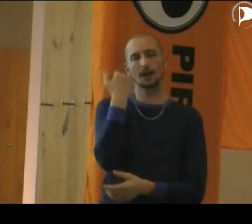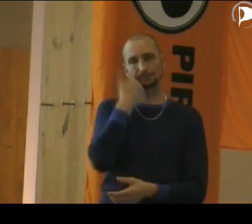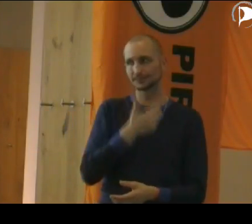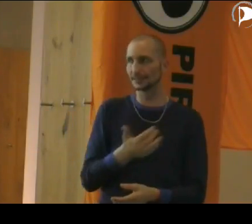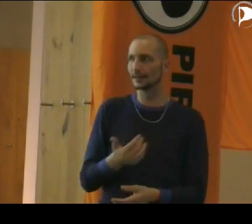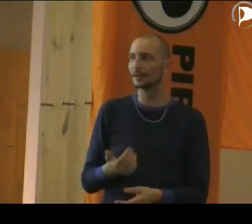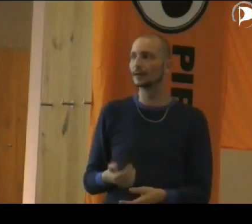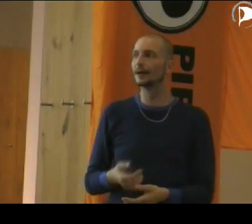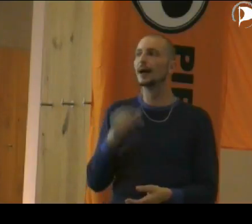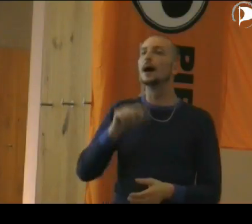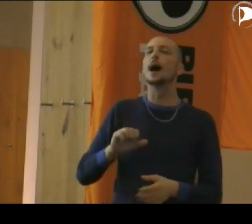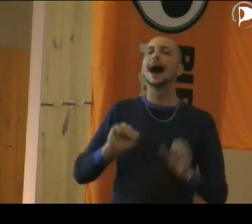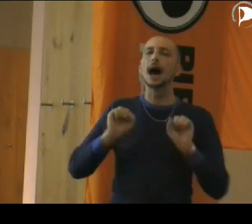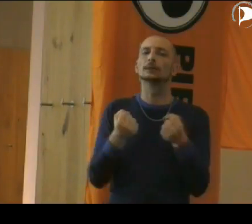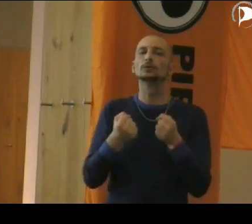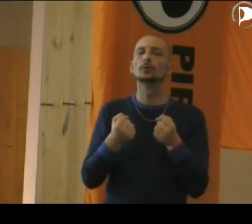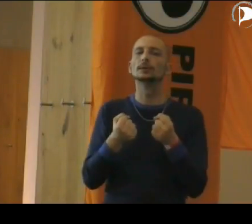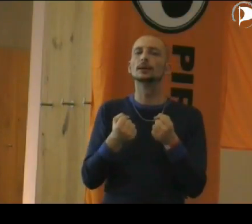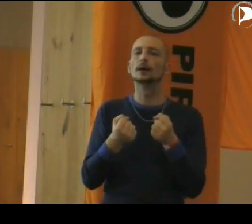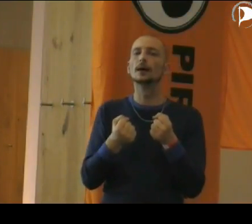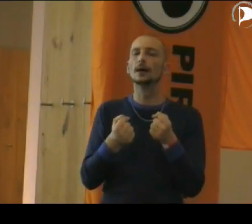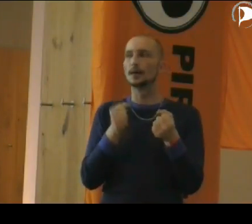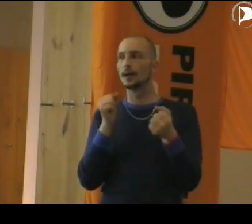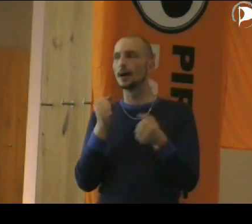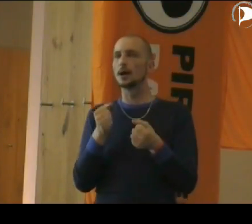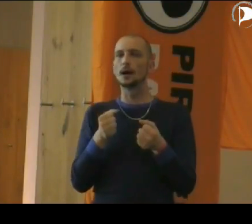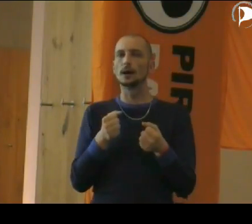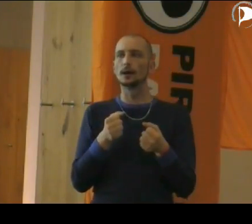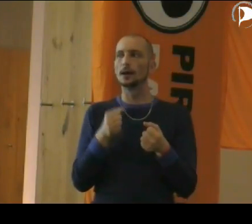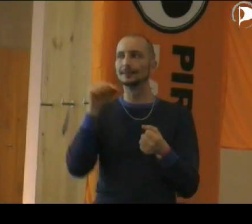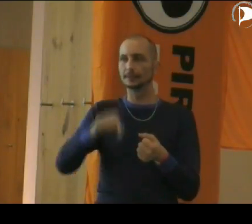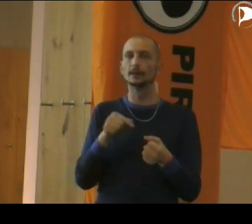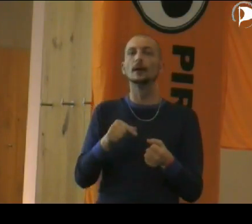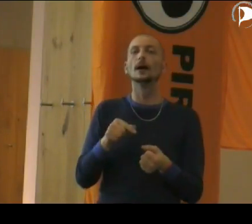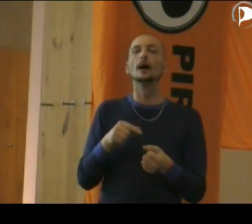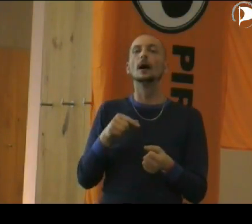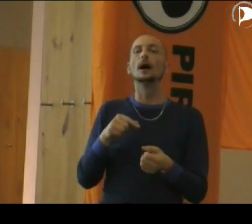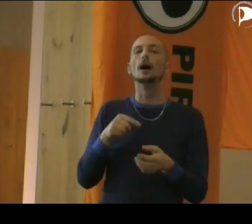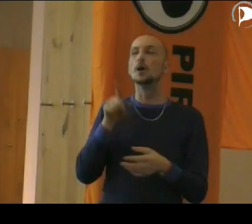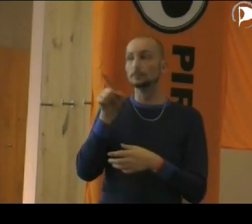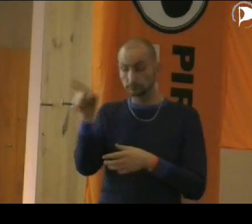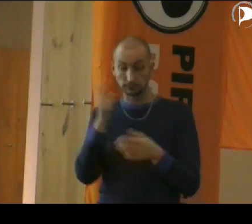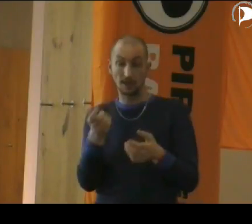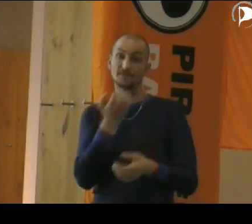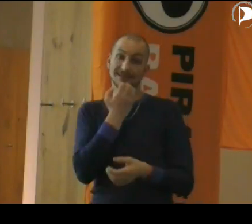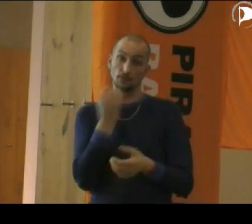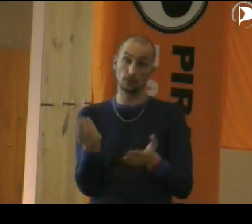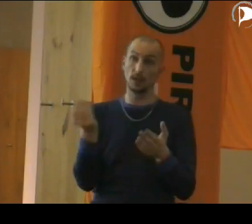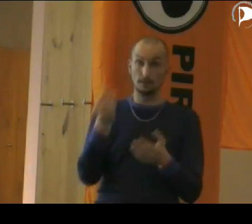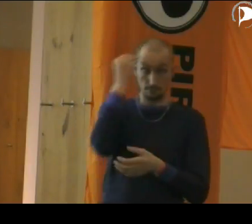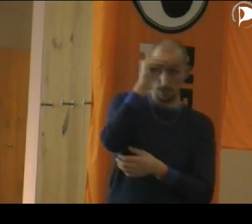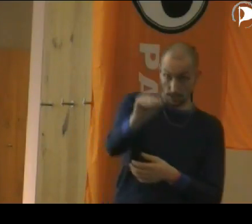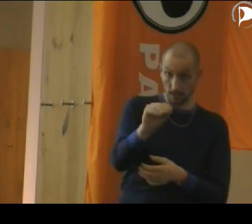aktionskonferenz genau hat das tor vorbereitet ist doch trotz anfänglicher schminken das ist mir ja sowieso gebunden waren sie